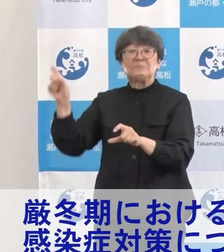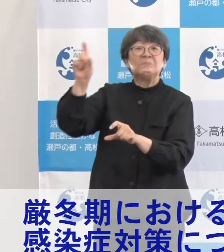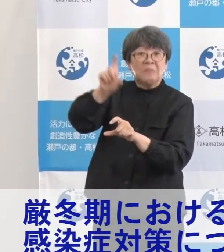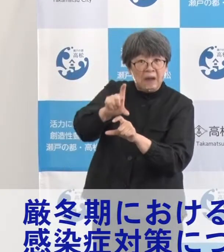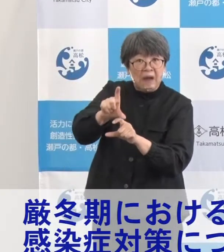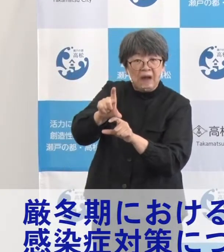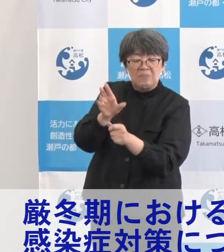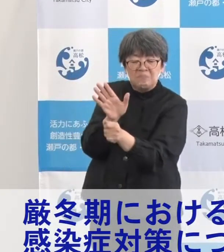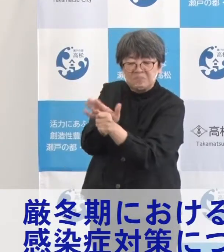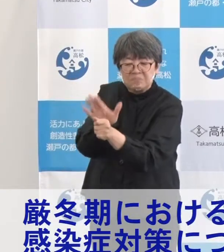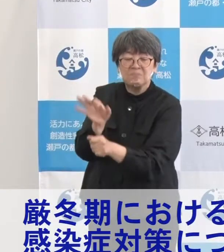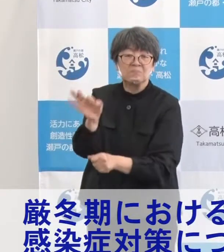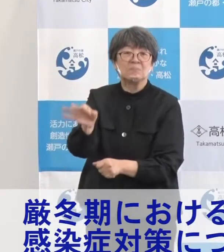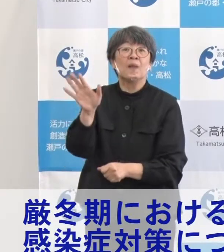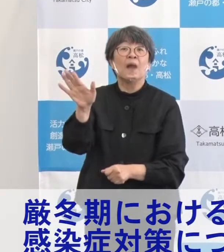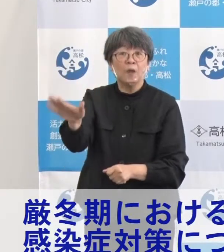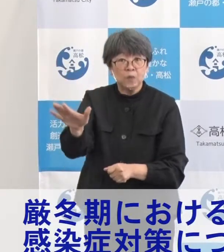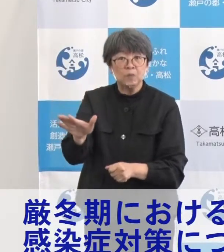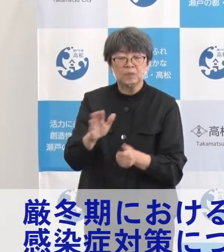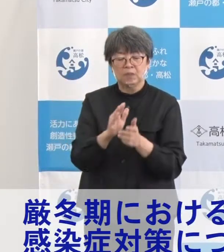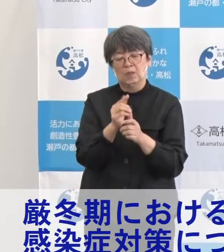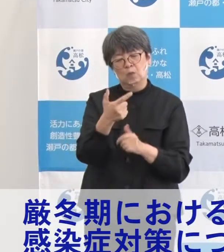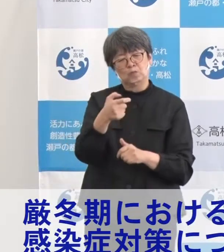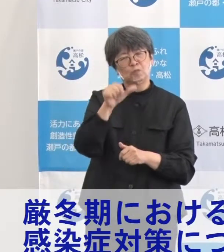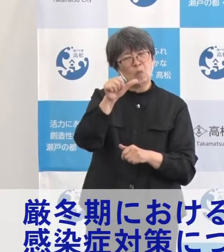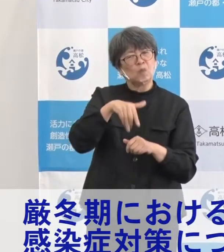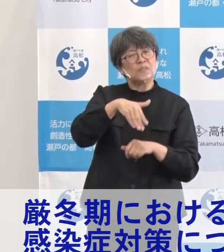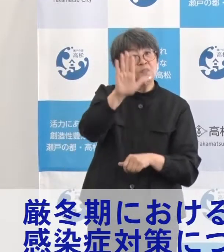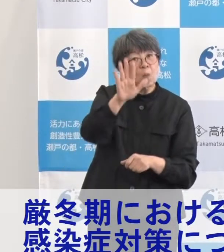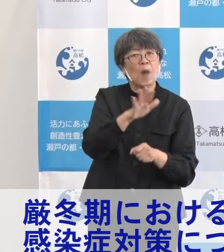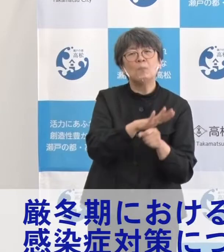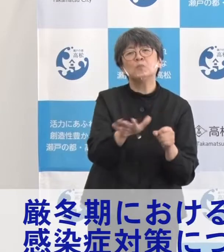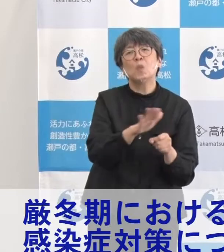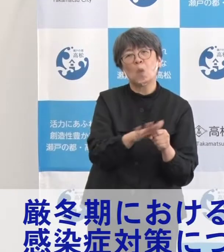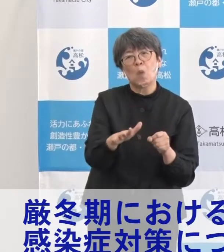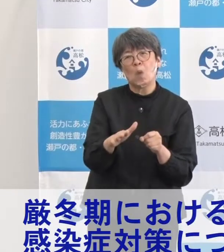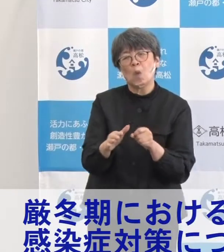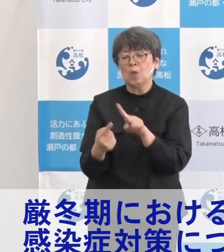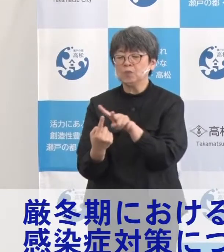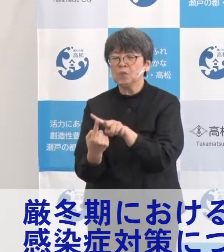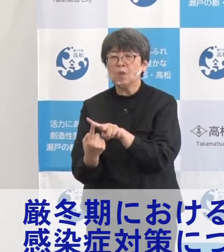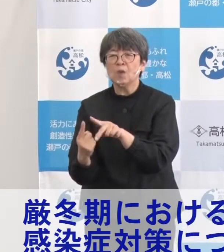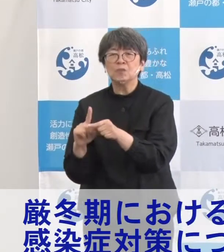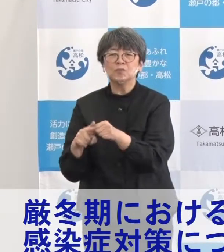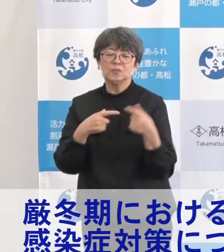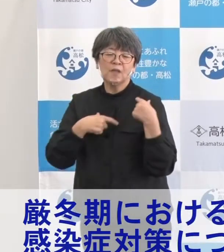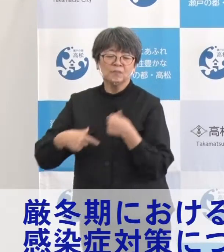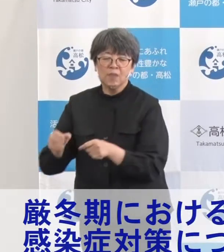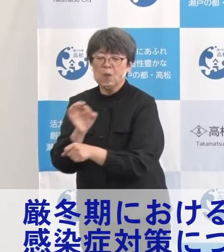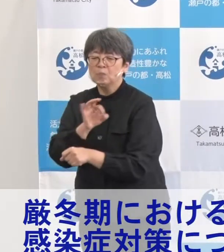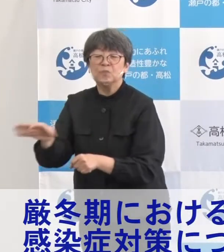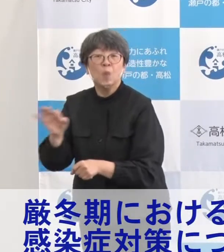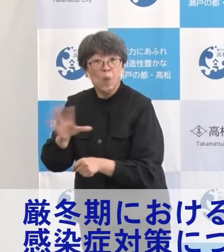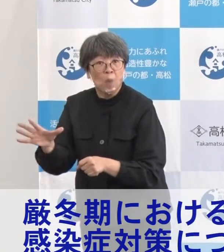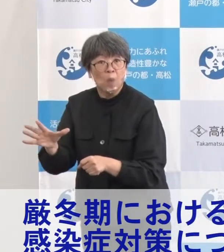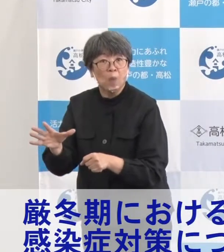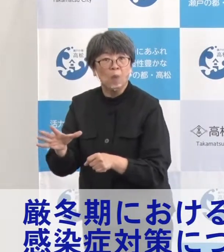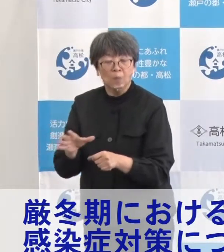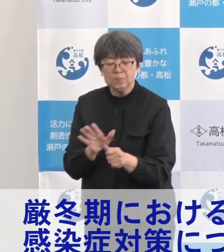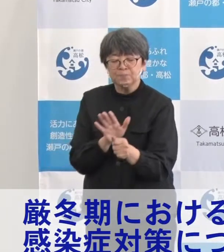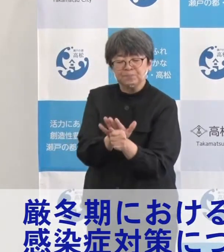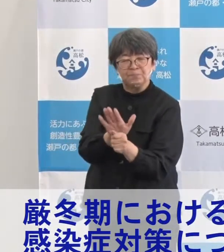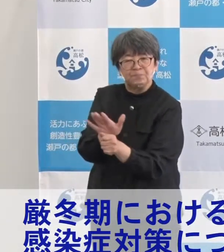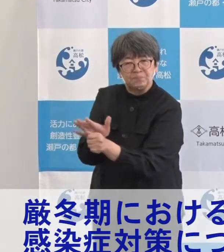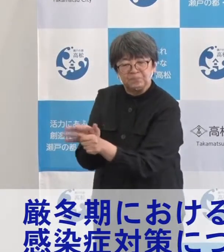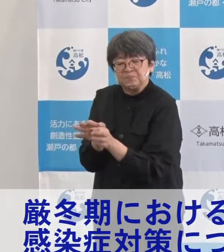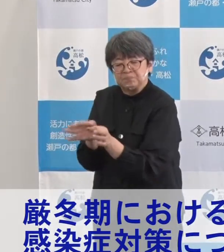不適正して無料あるいは小中学生についても基本的には無料ということで助成事業を開始しておるところでござい